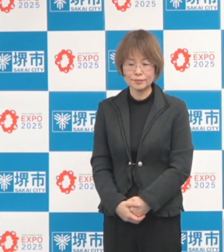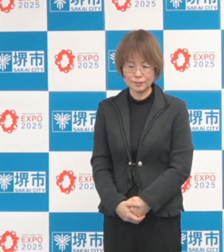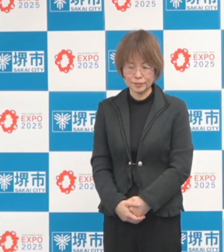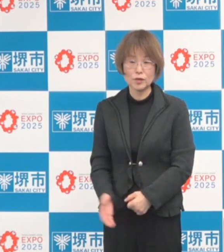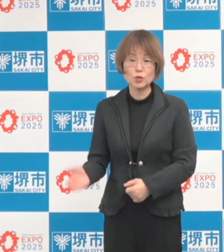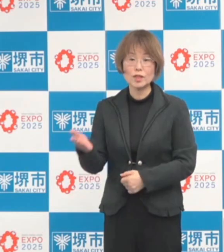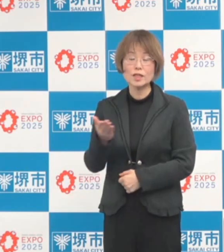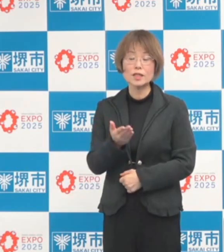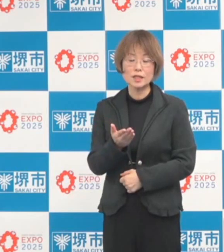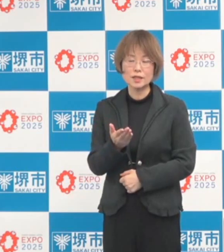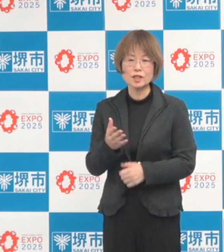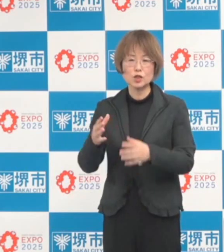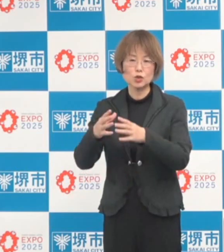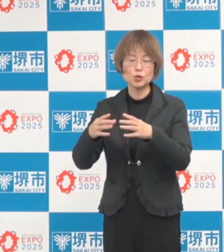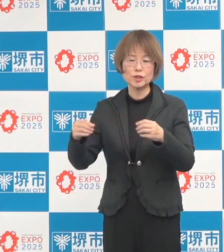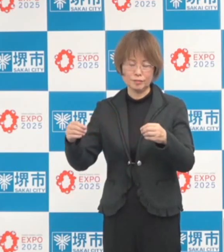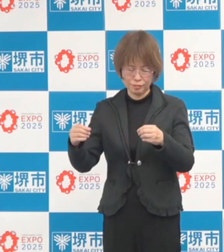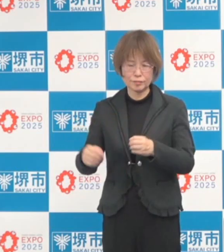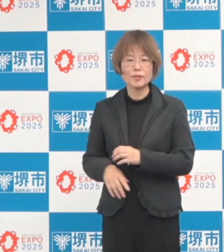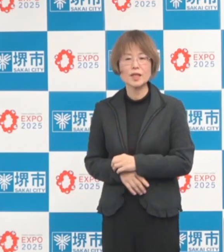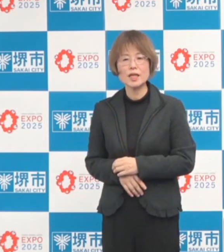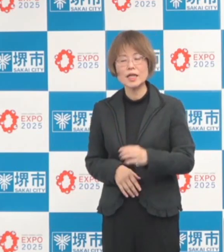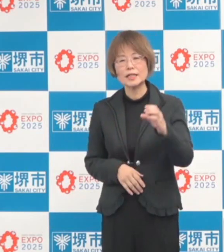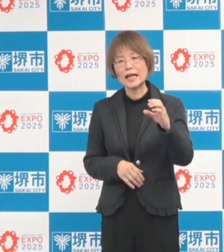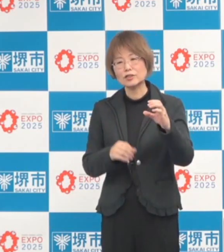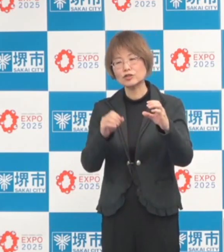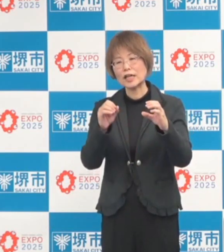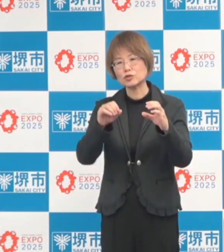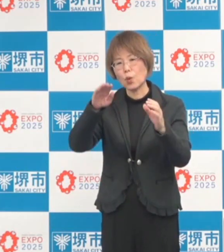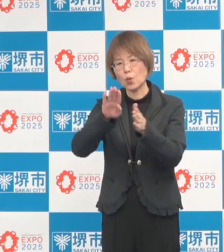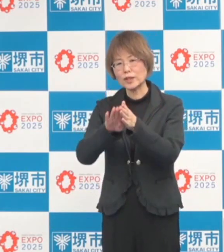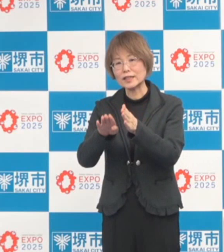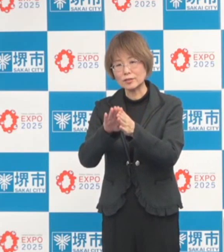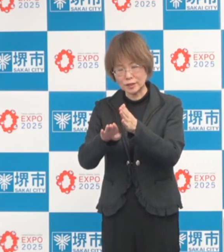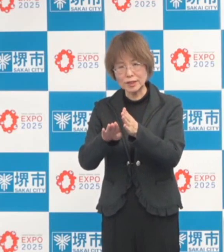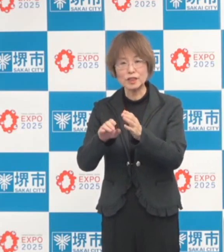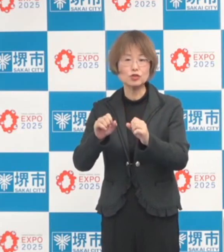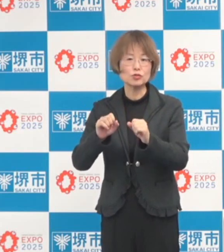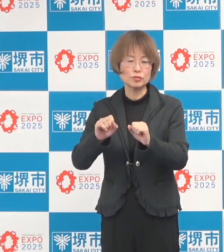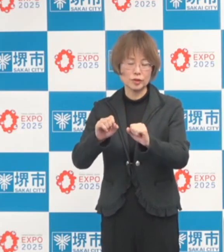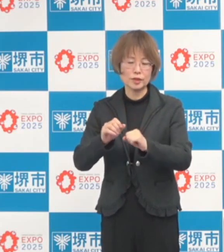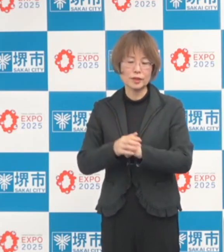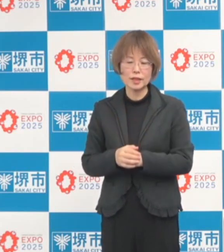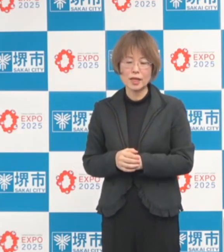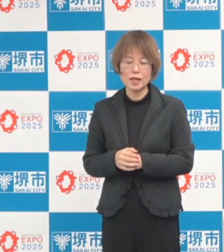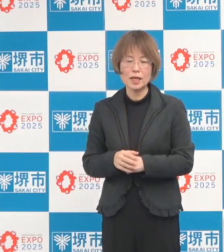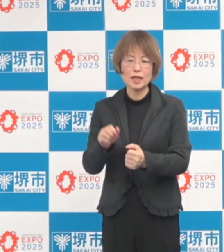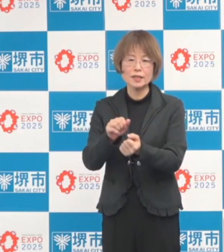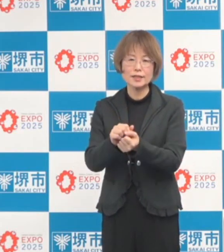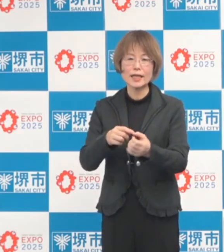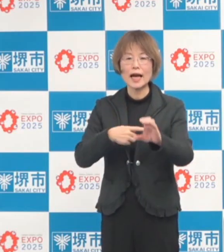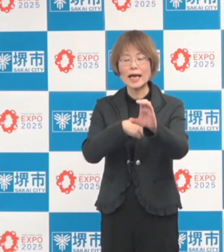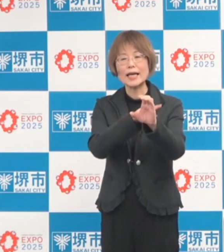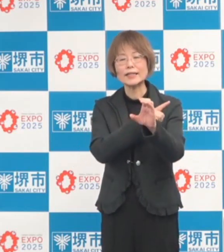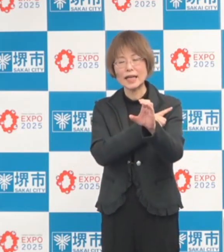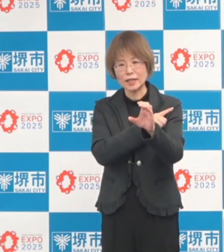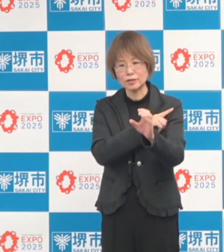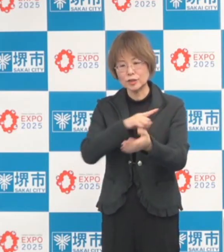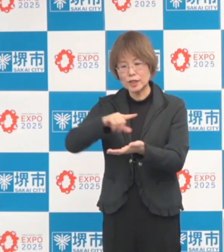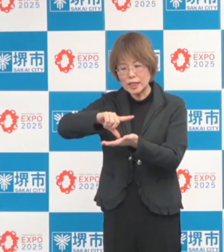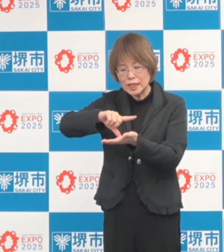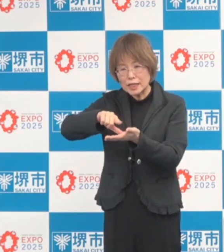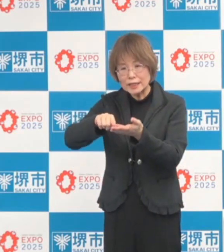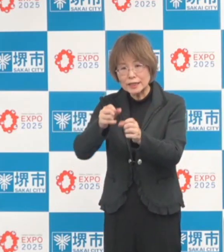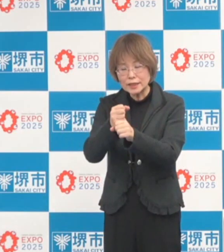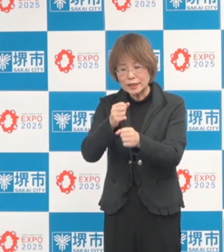続きまして、国の脱炭素先行地域に採択をされています堺エネルギー地産地消プロジェクトに